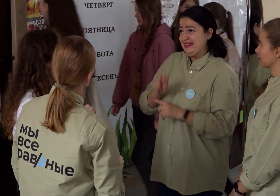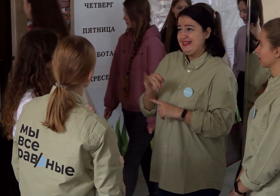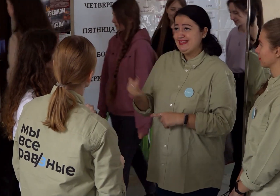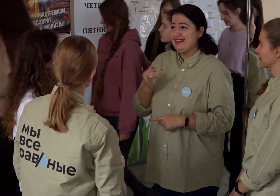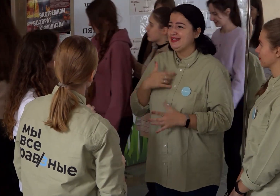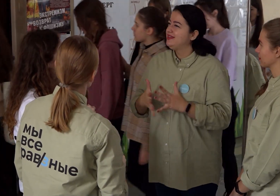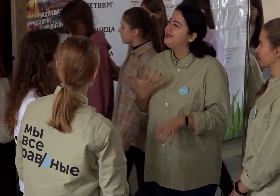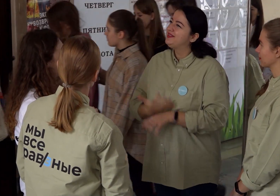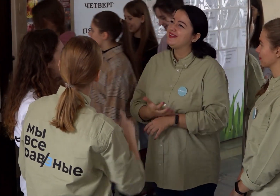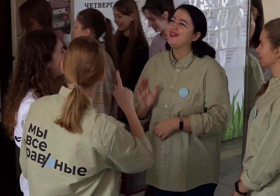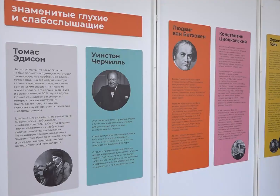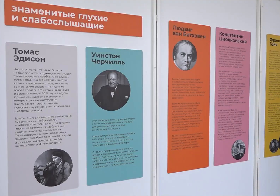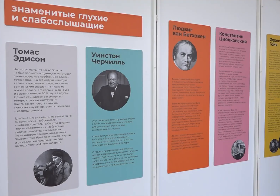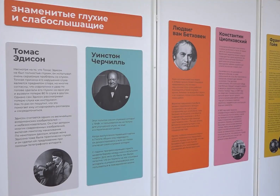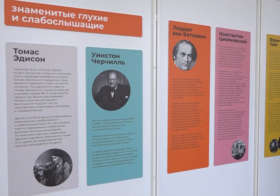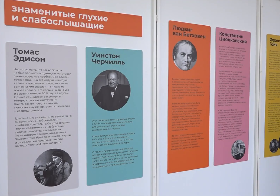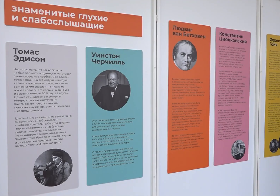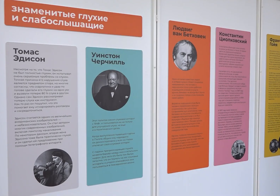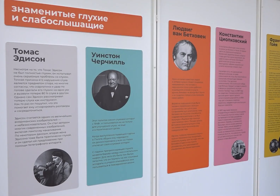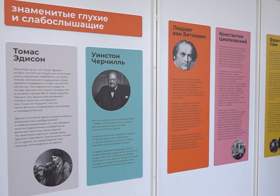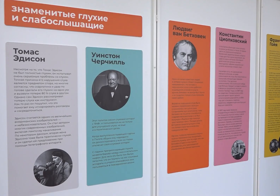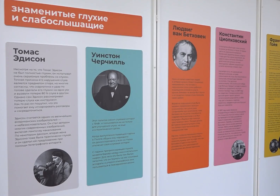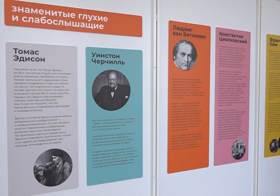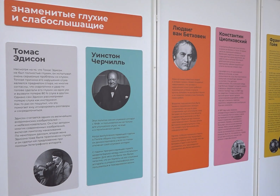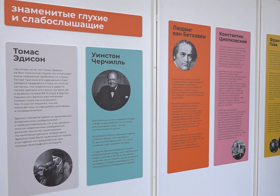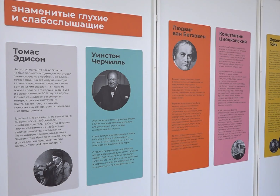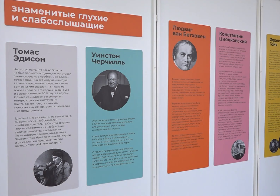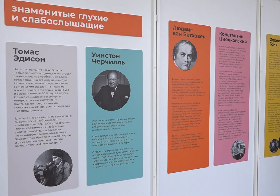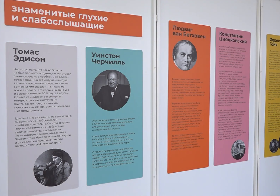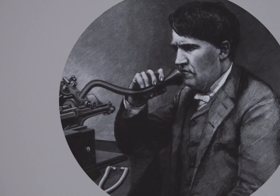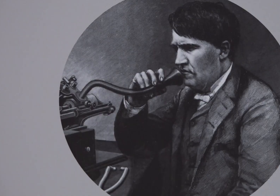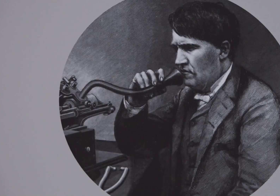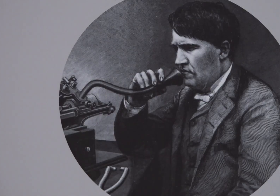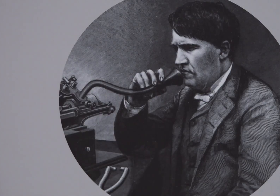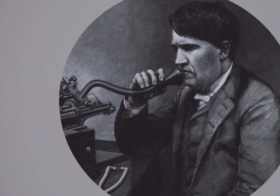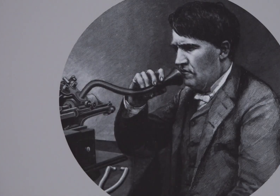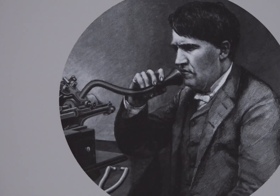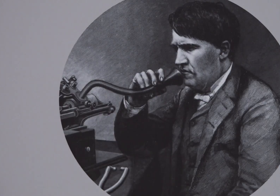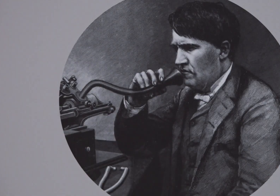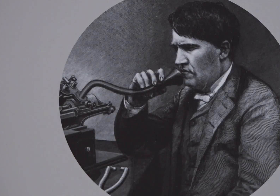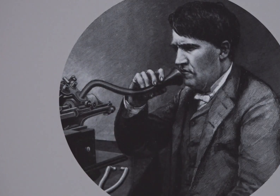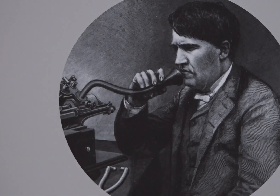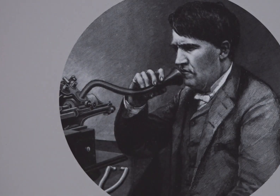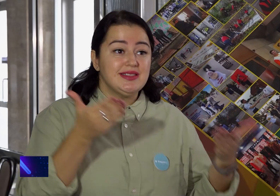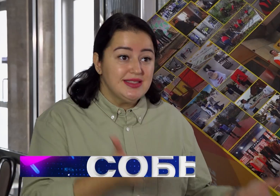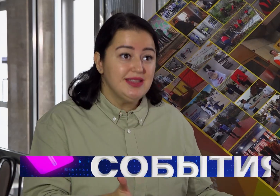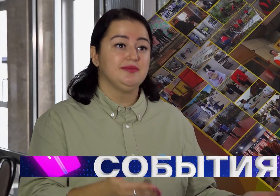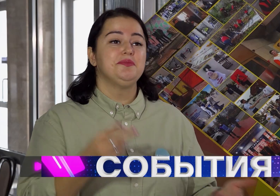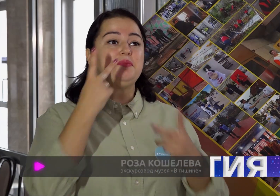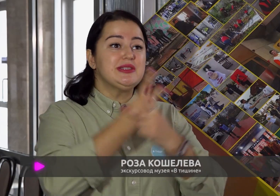Для слабослышащих это как глоток свежего воздуха. Редкая, но приятная возможность быть понятыми и услышанными. Пригласить — наша